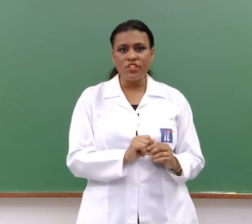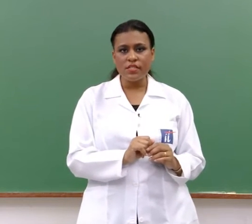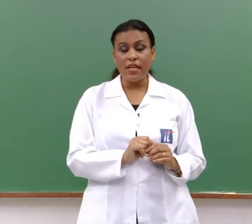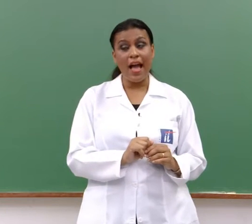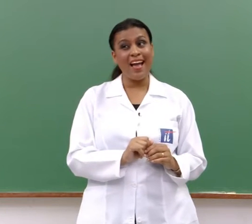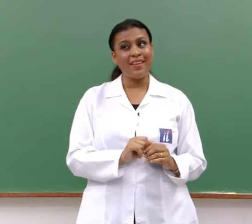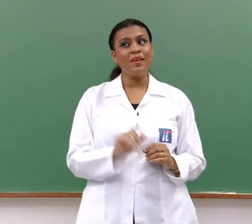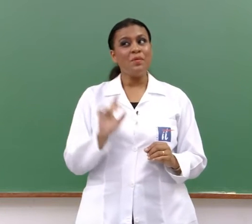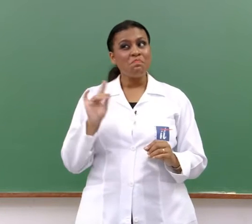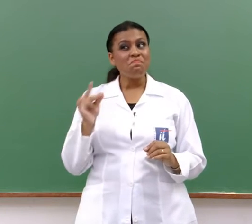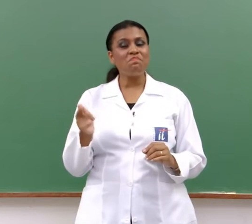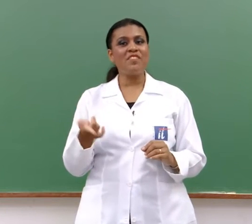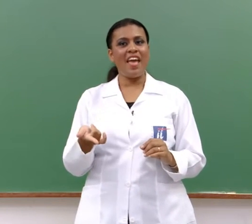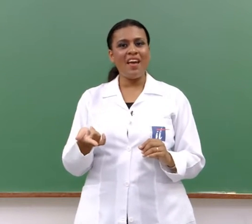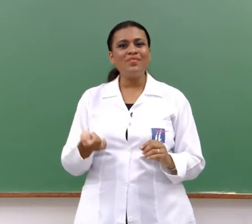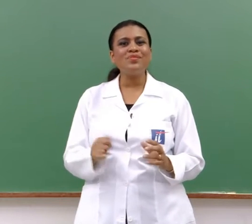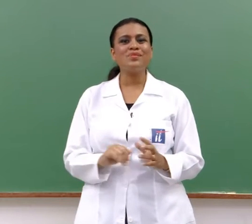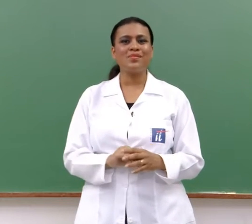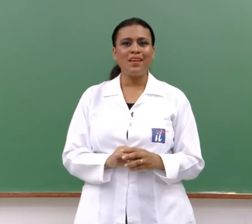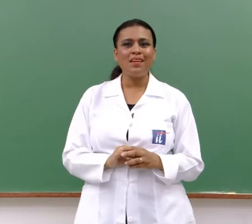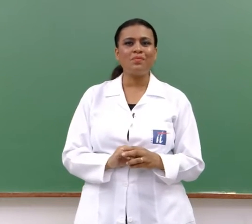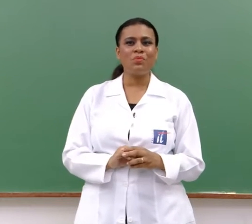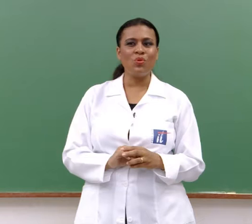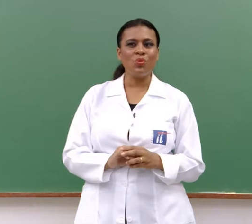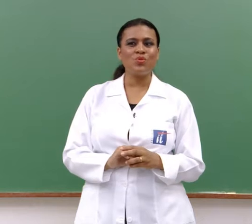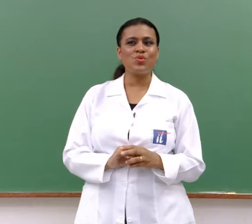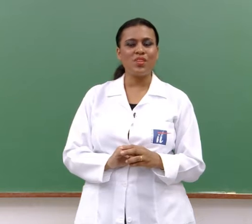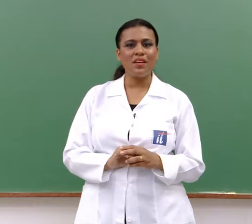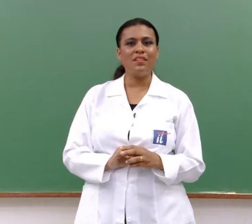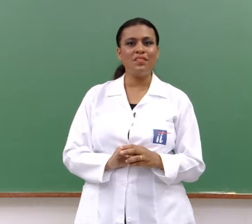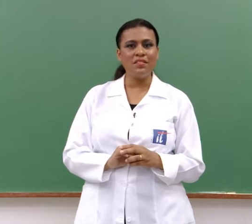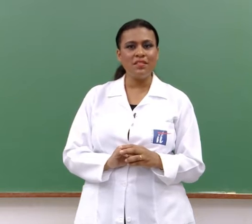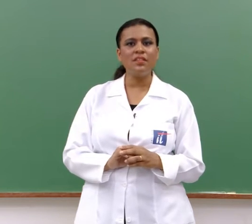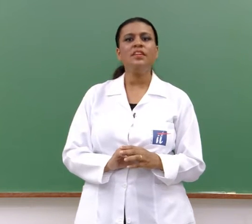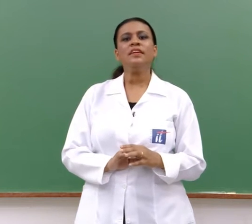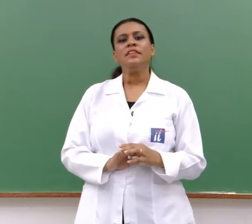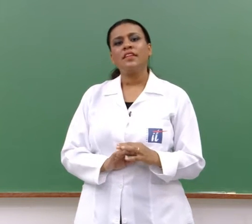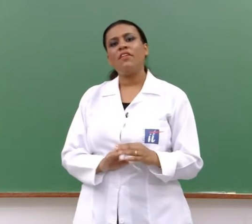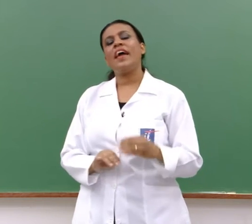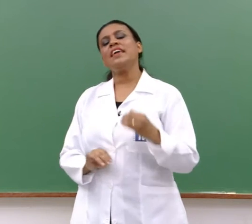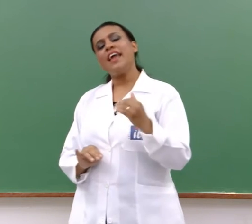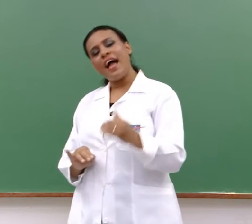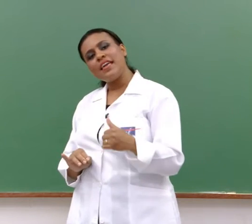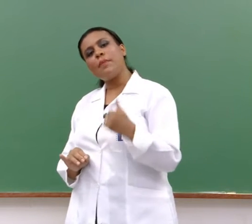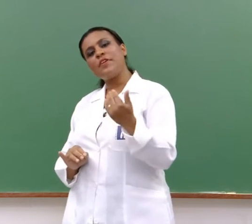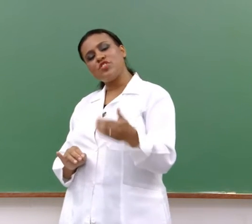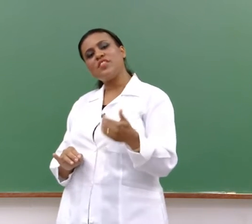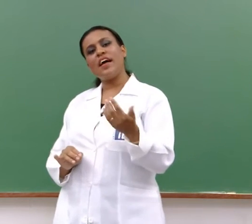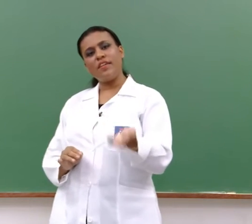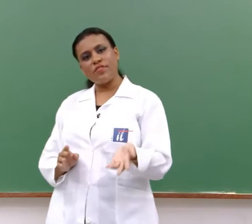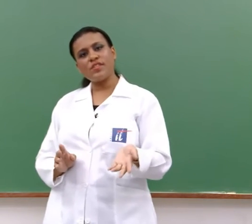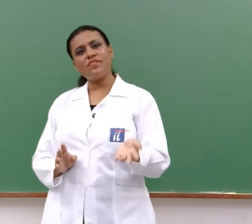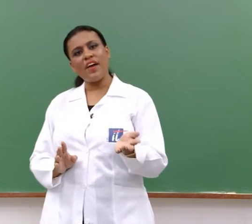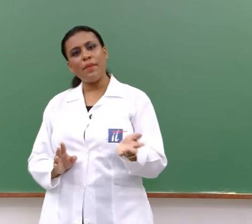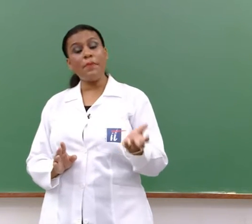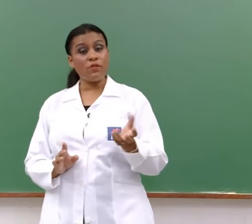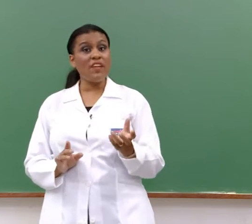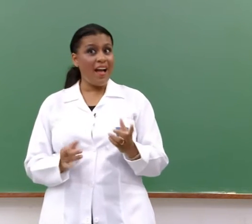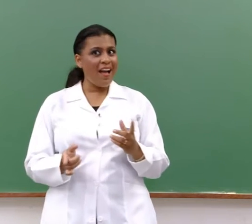disse. Deve ser moça, não é? E aí, a partir daí, você vai perguntar,